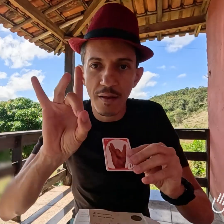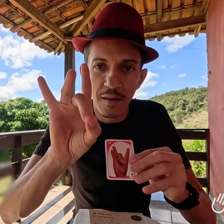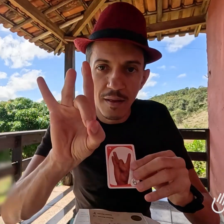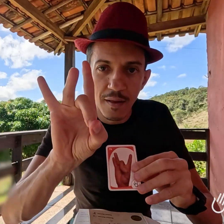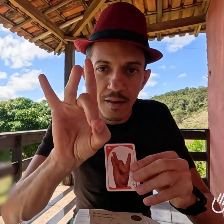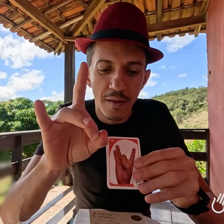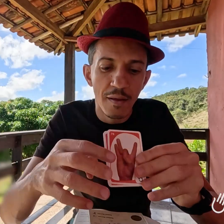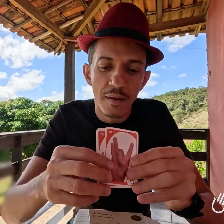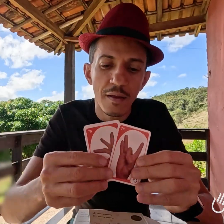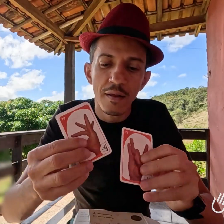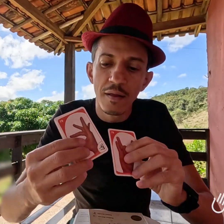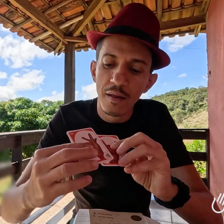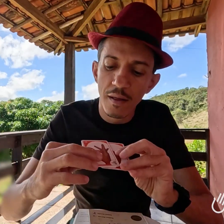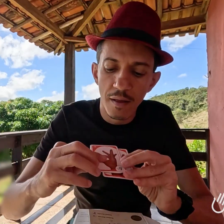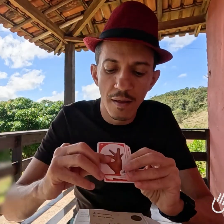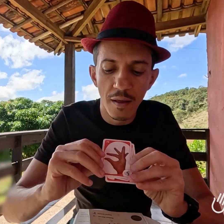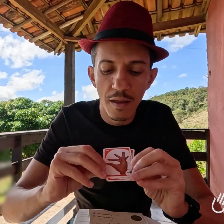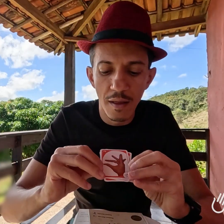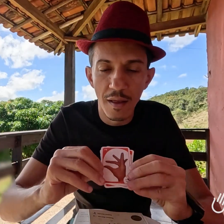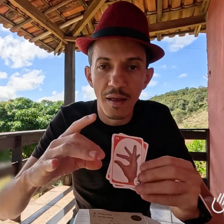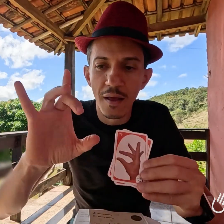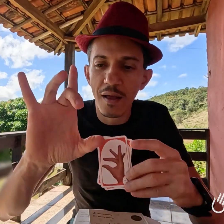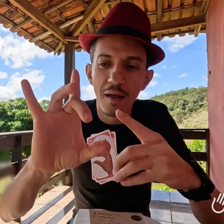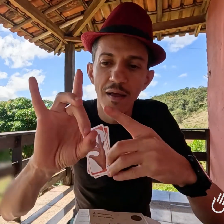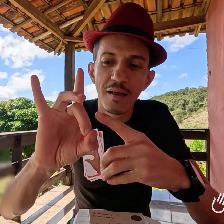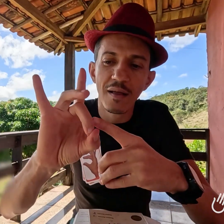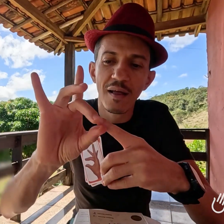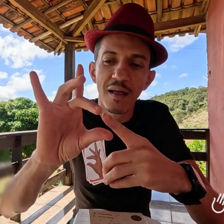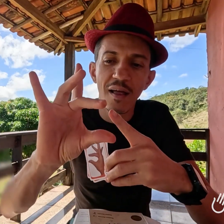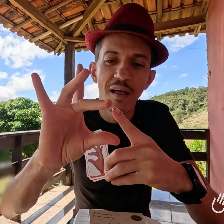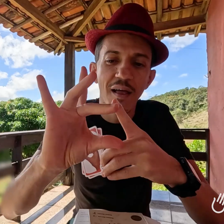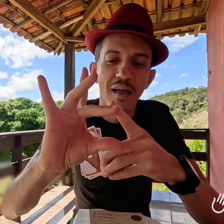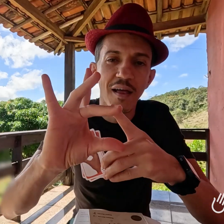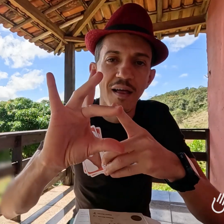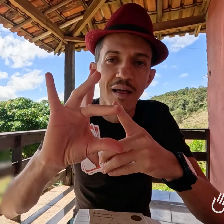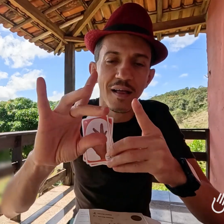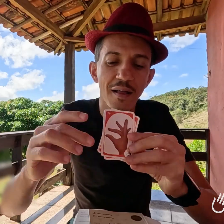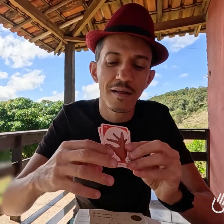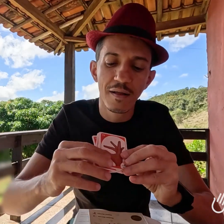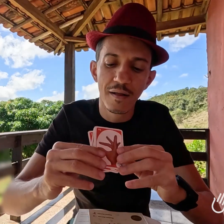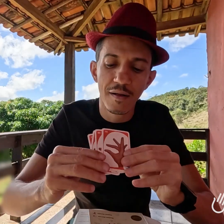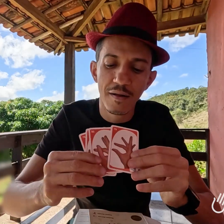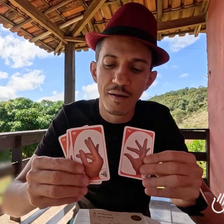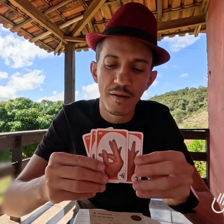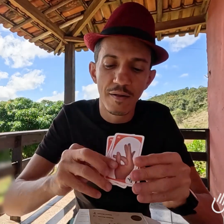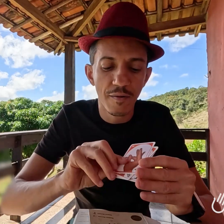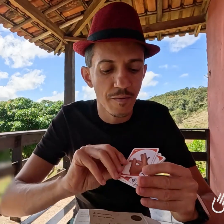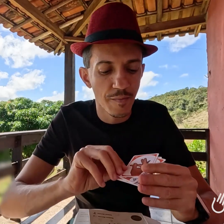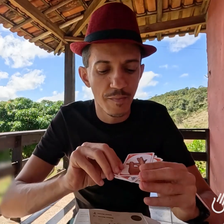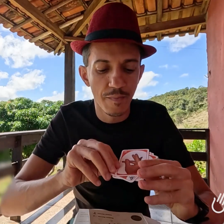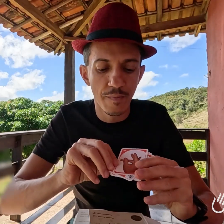esse é o grupo 8. Percebe? São as configurações de mão que usam o dedo médio como dedo principal de